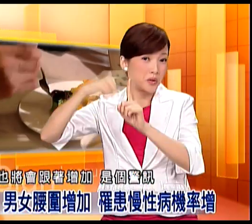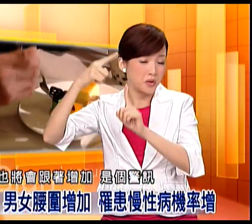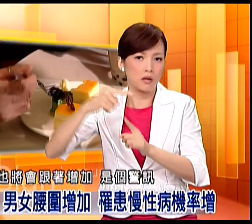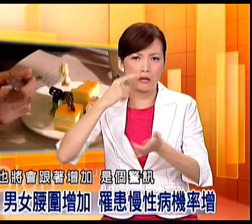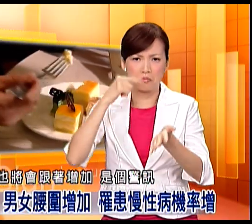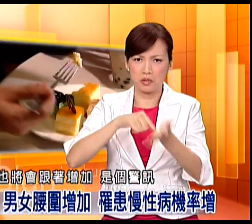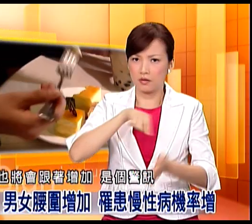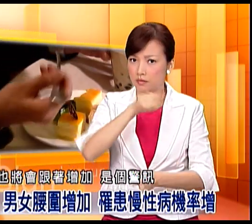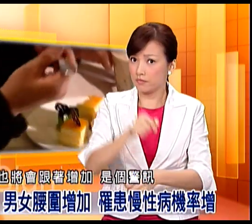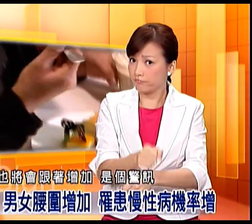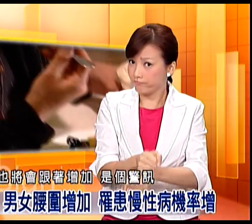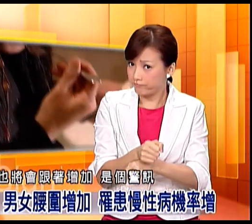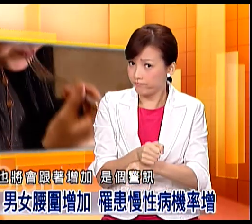加，是一个警讯。